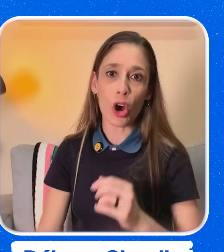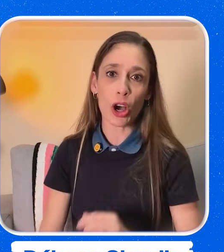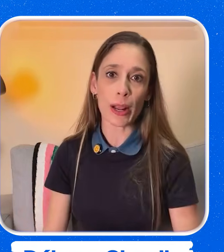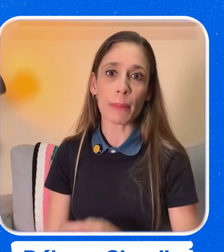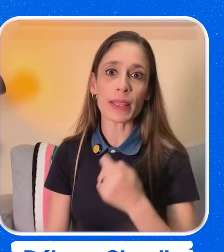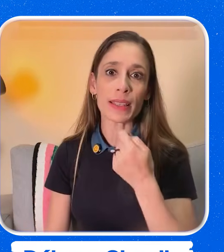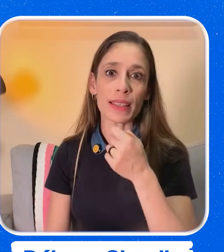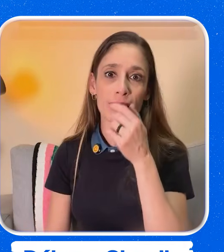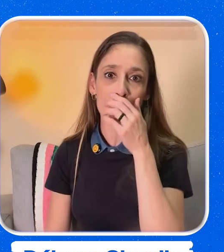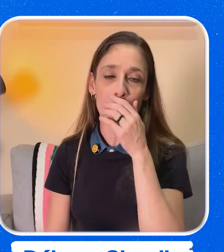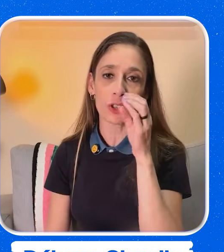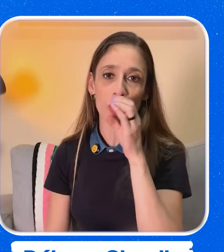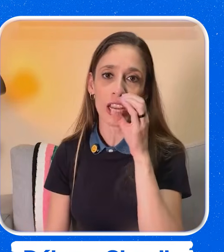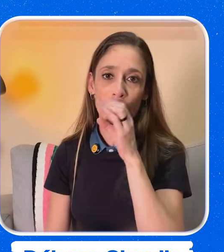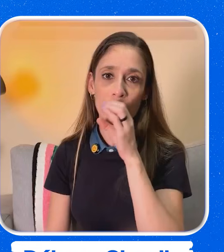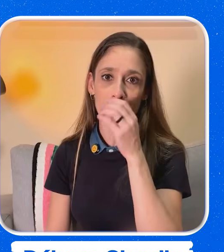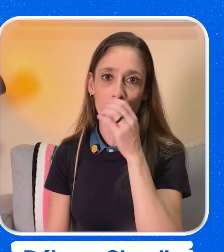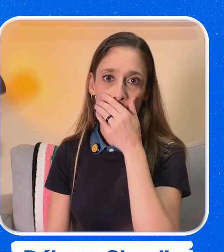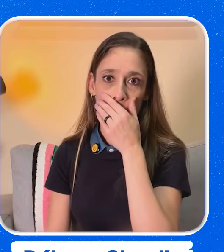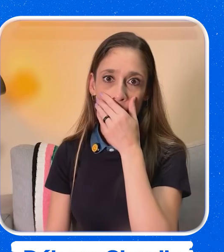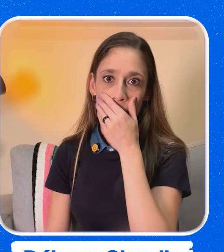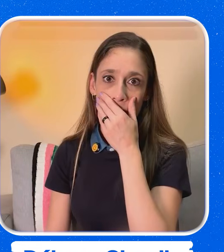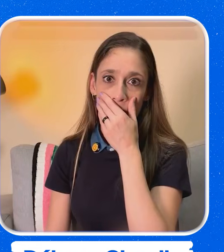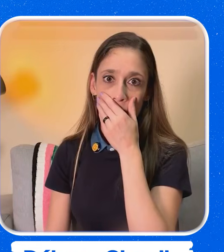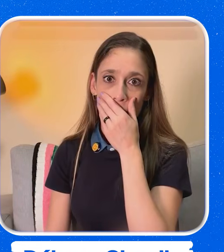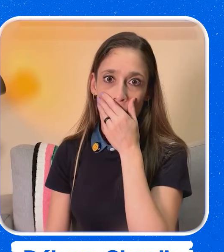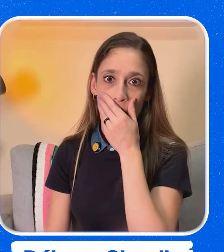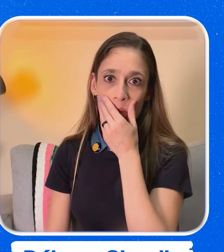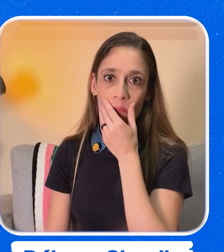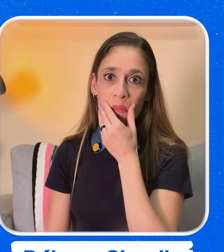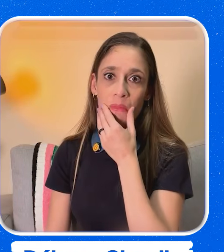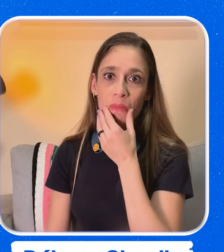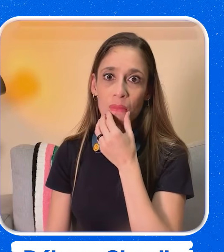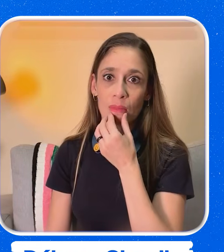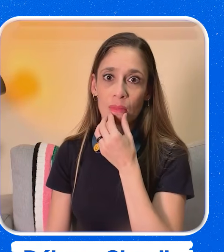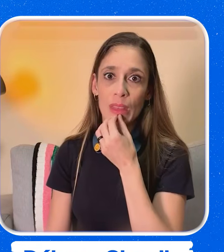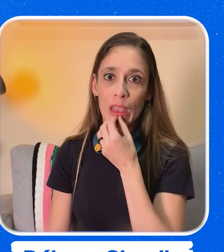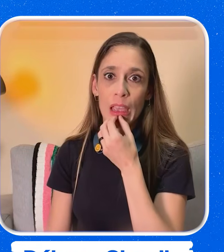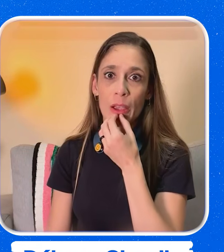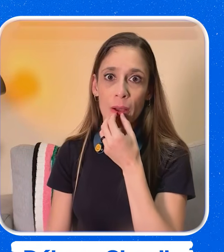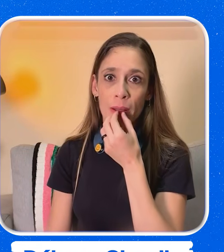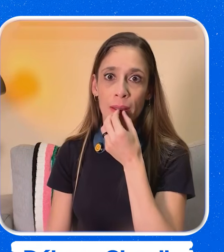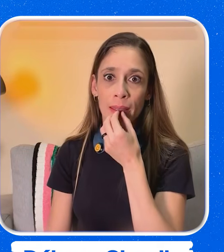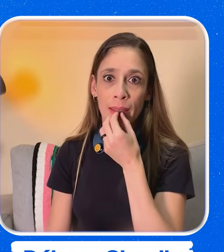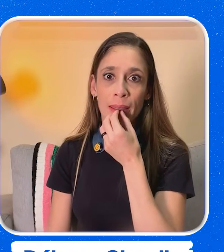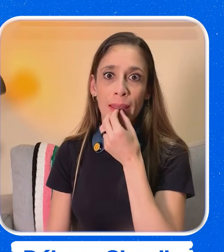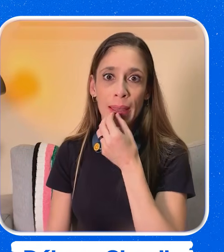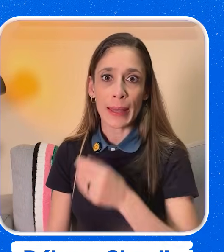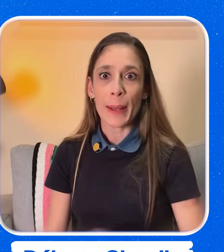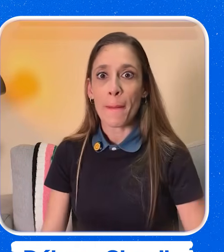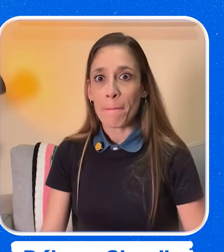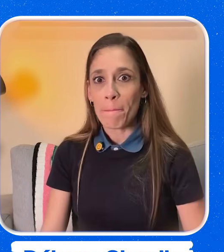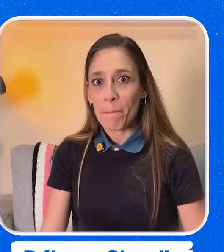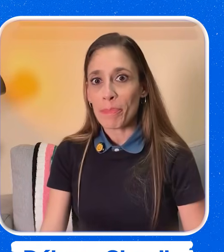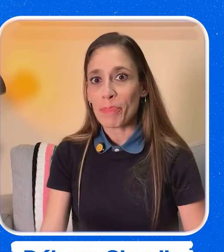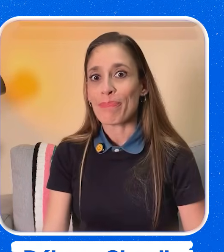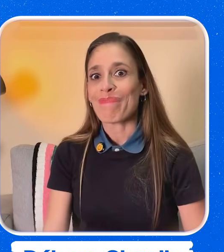arrepiada agora. Débora. Precisa, urgente. Preciso. E eu sei que você tem um curso. Tenho.